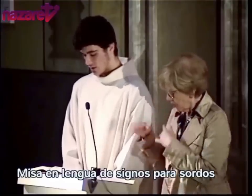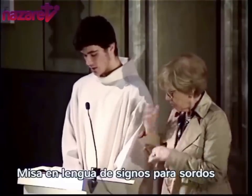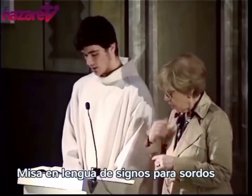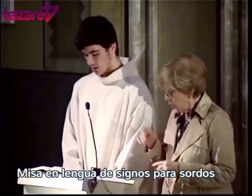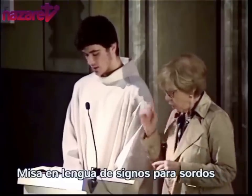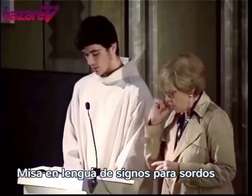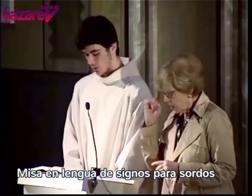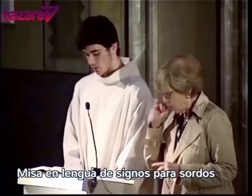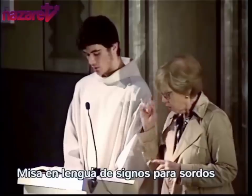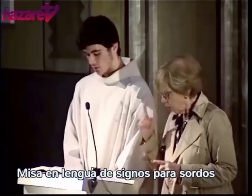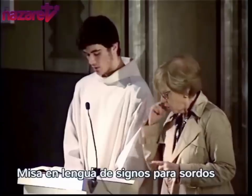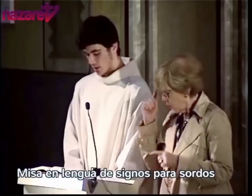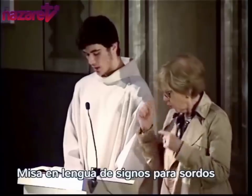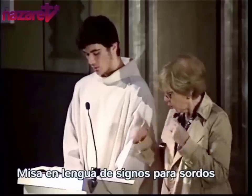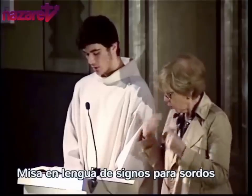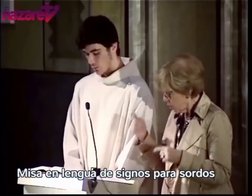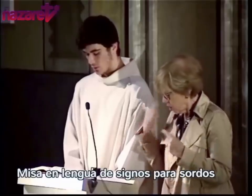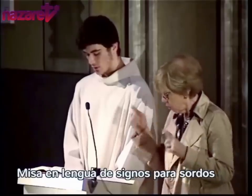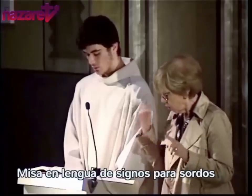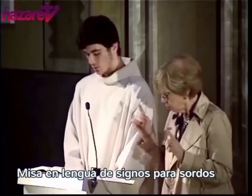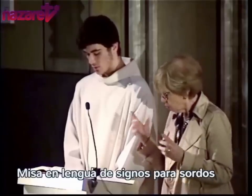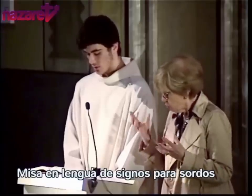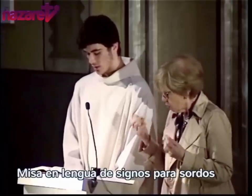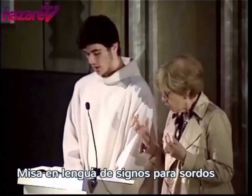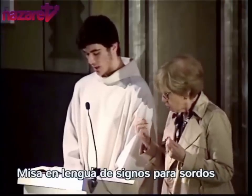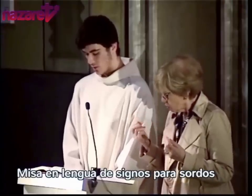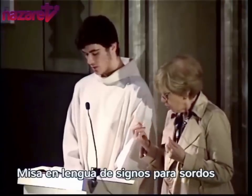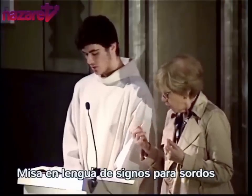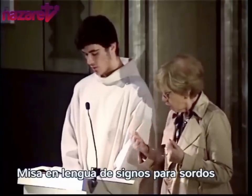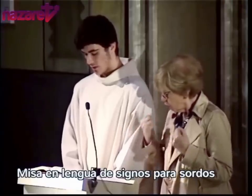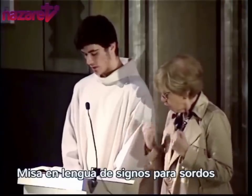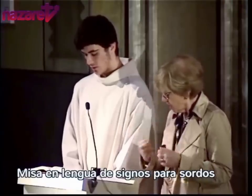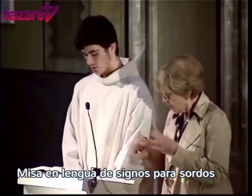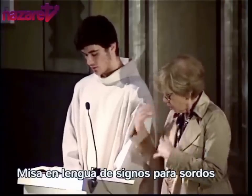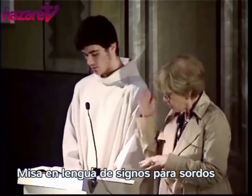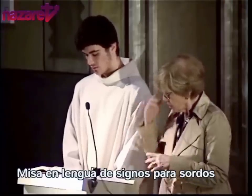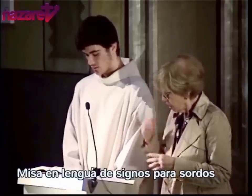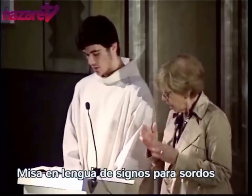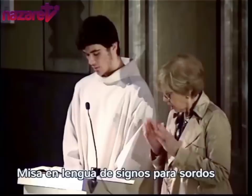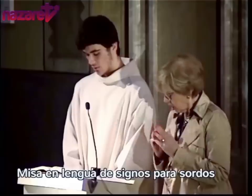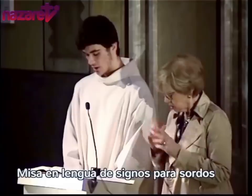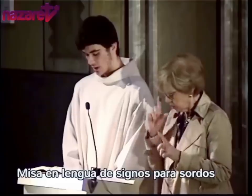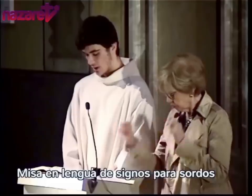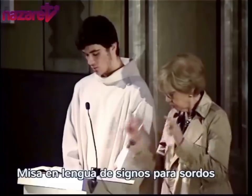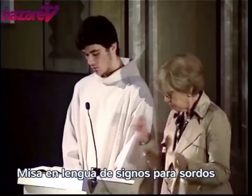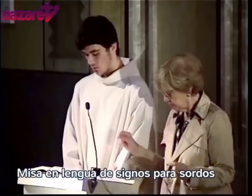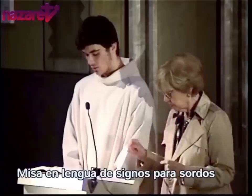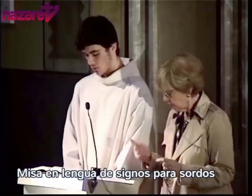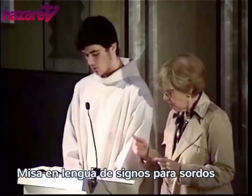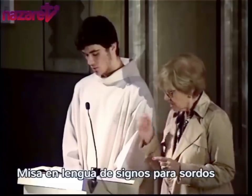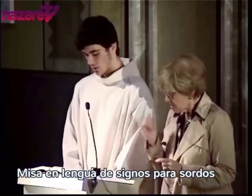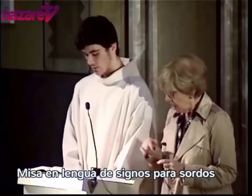Al oírse este ruido, acudió la multitud y quedaron desconcertados, porque cada